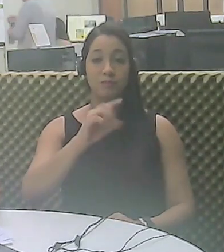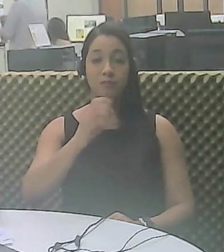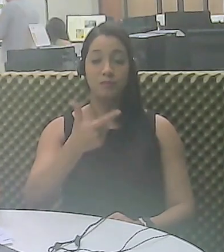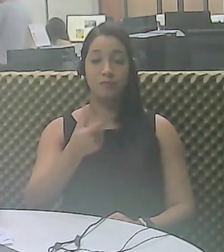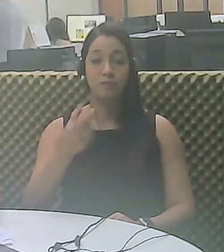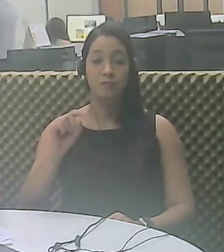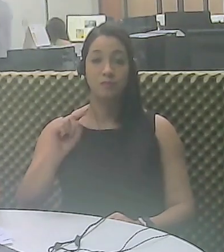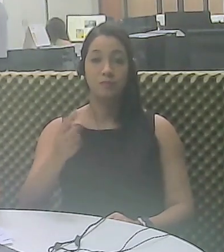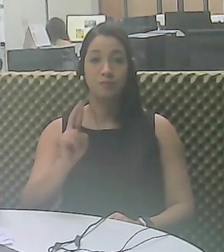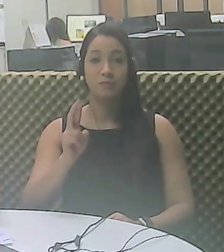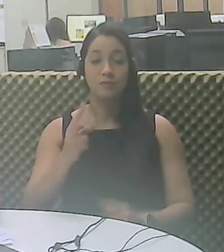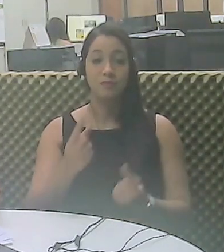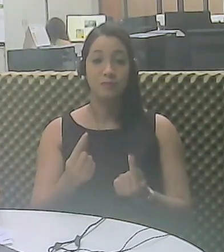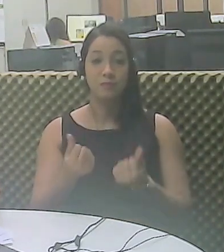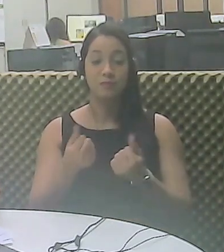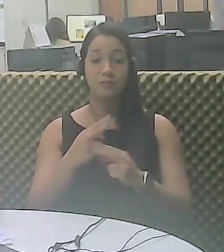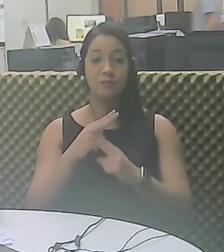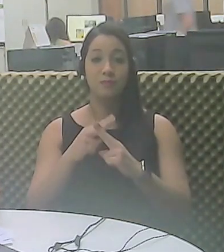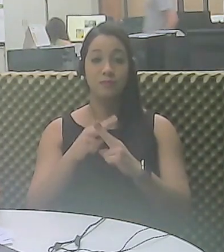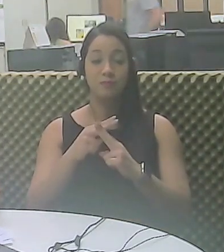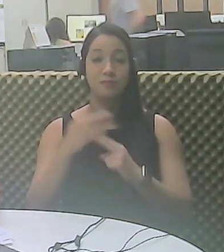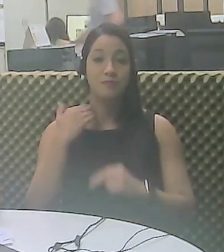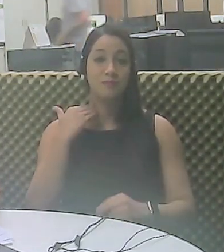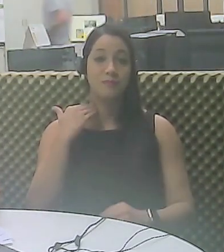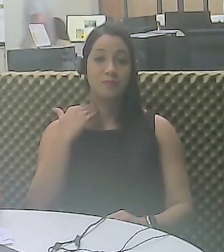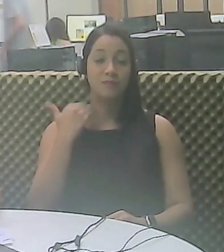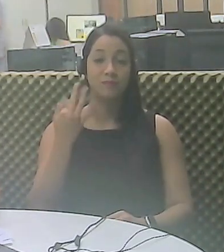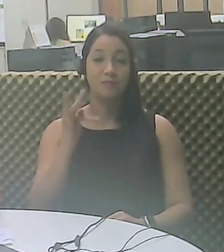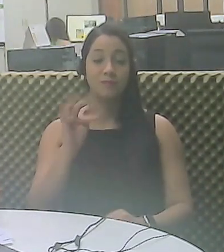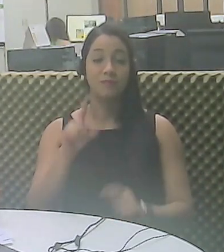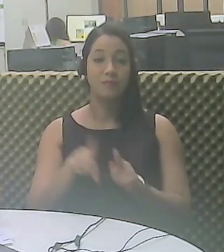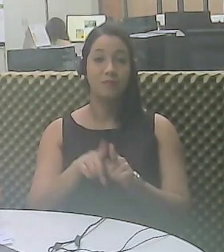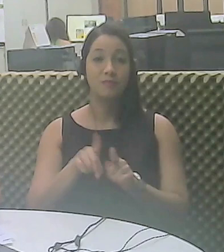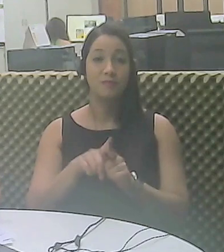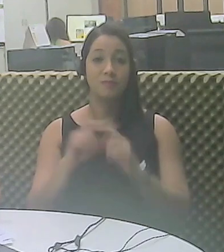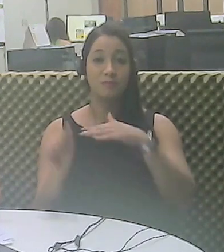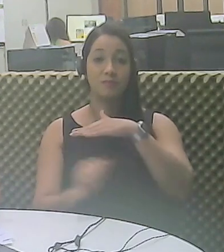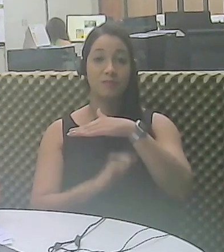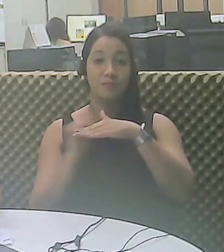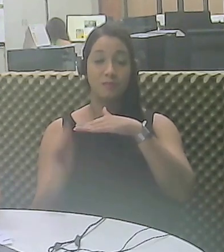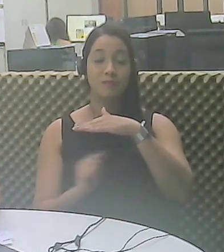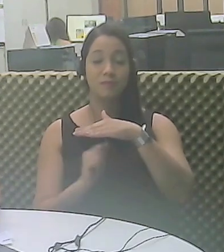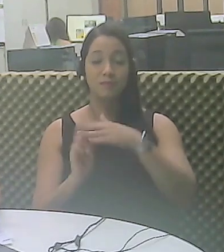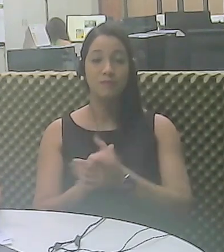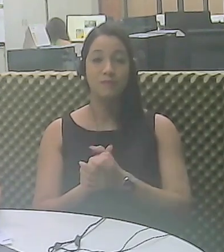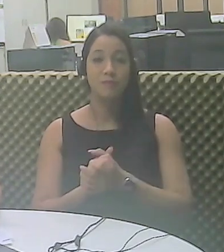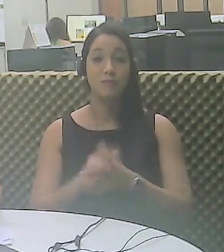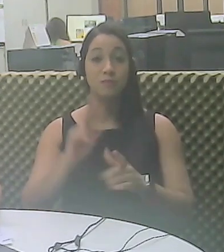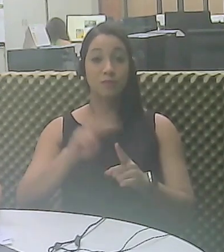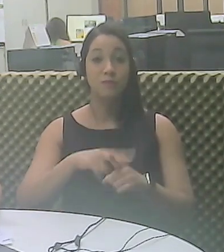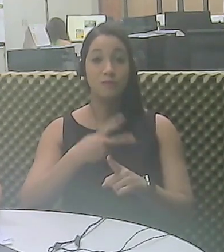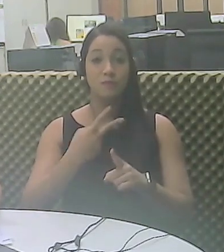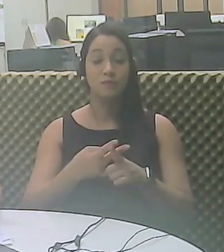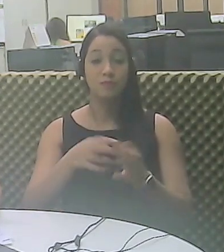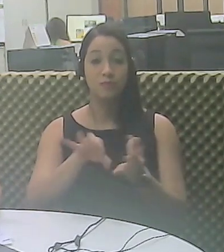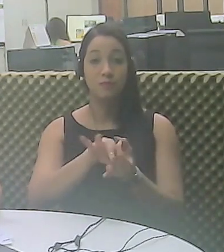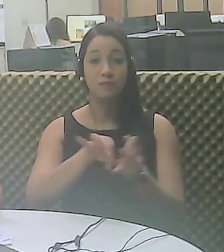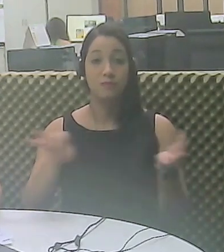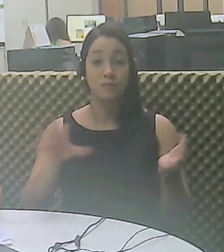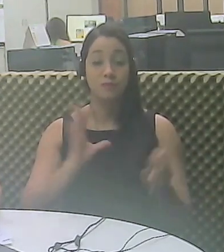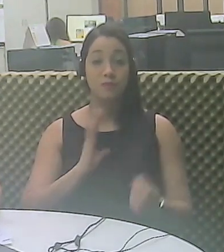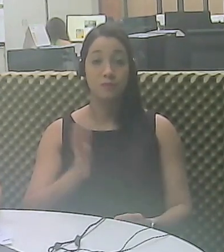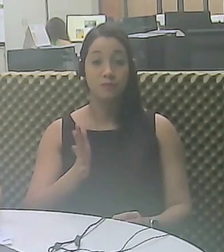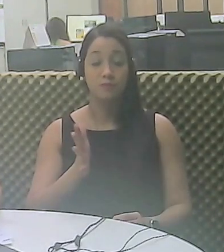R$ 11.200.000, com financiamento da Caixa Econômica Federal e contrapartida da autarquia. Além da duplicação da adutora no local,